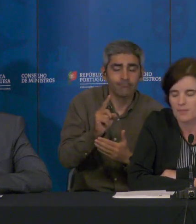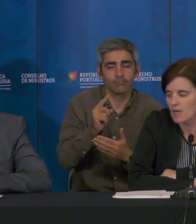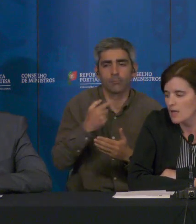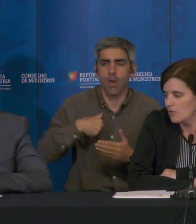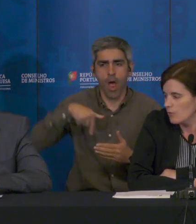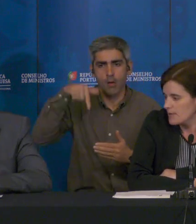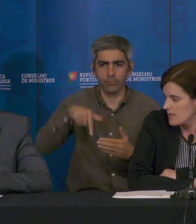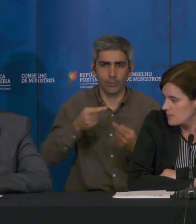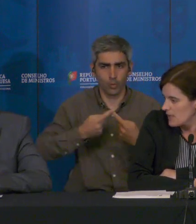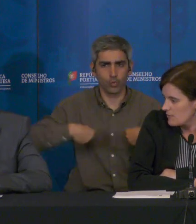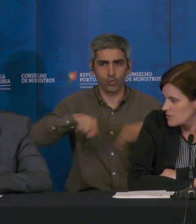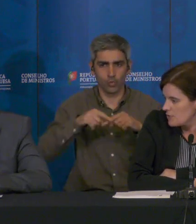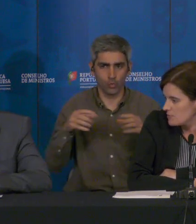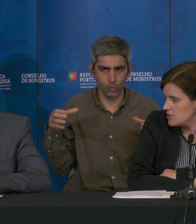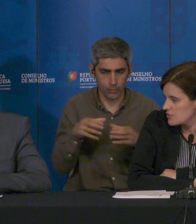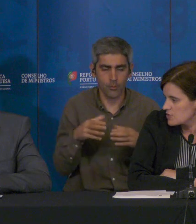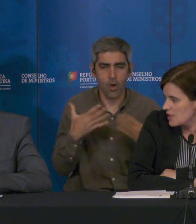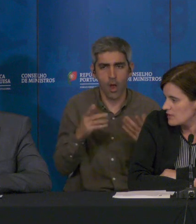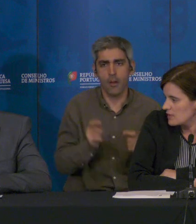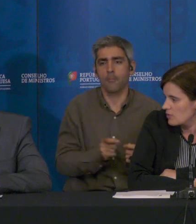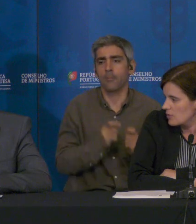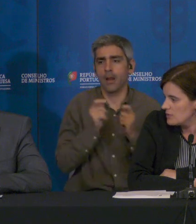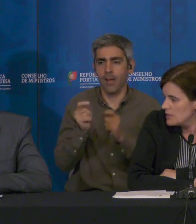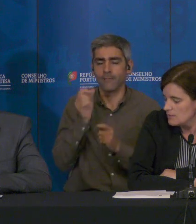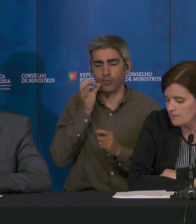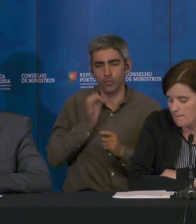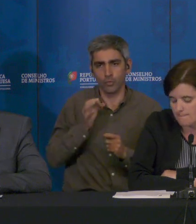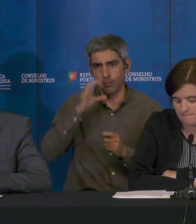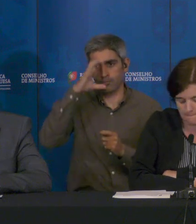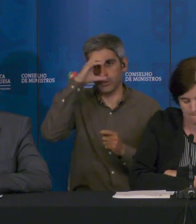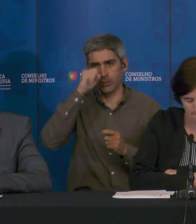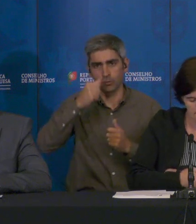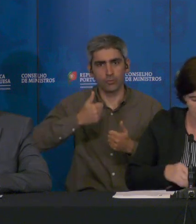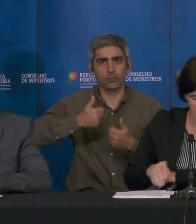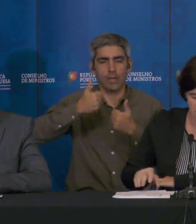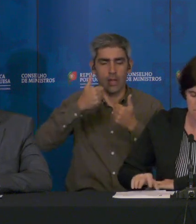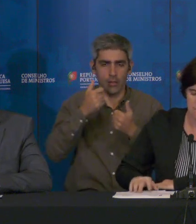frustre. Vou passar a palavra ao Sr. Ministro de Estado e da Economia.